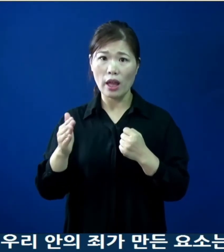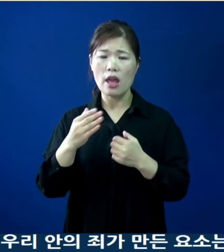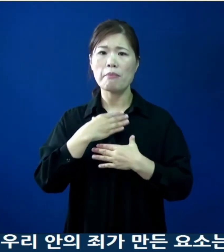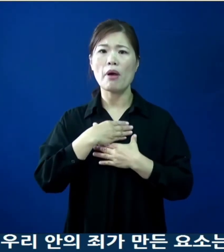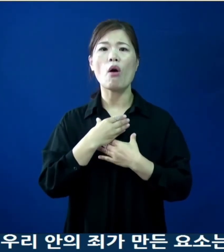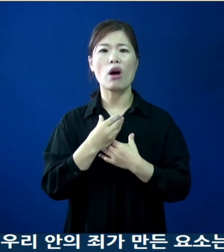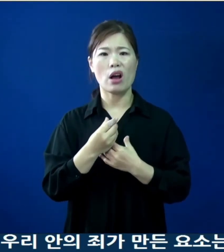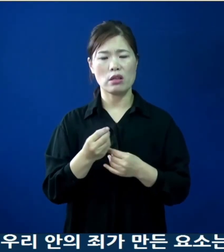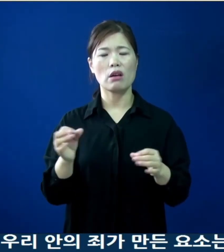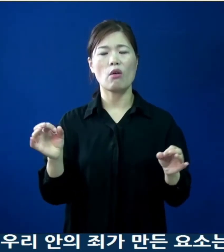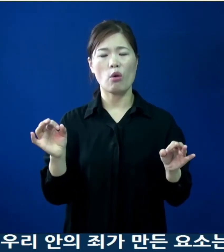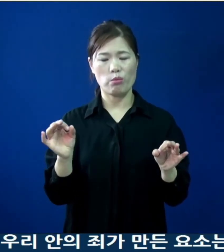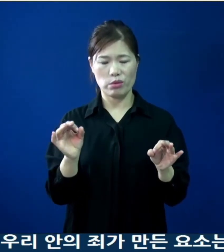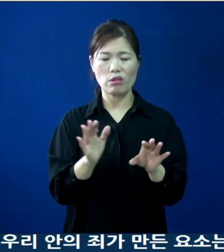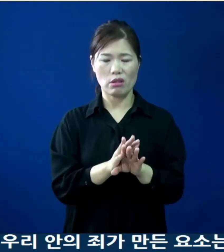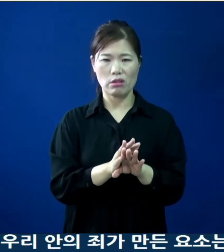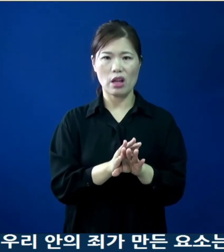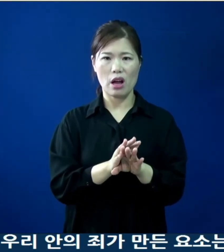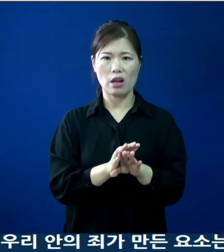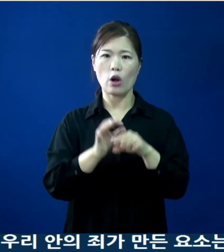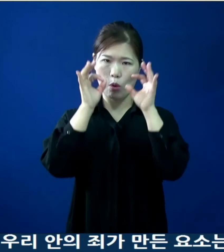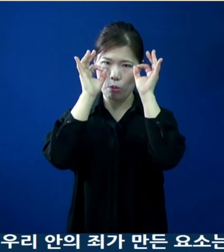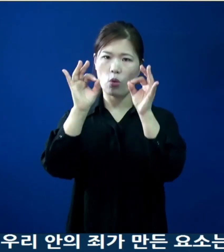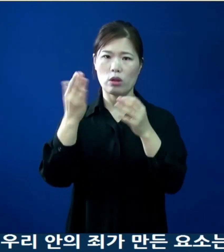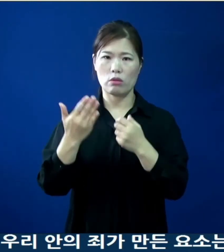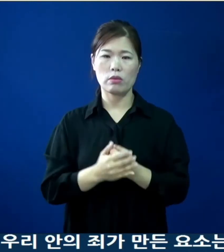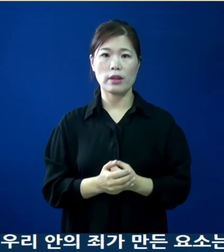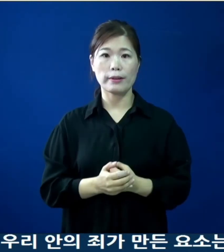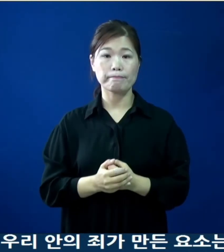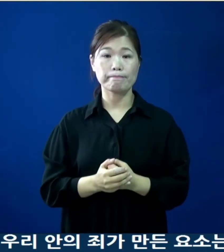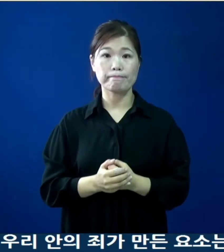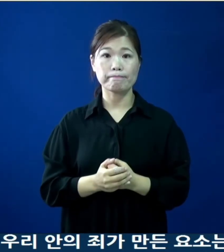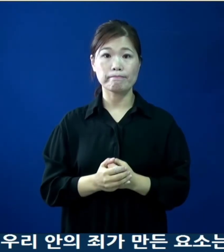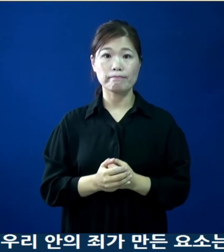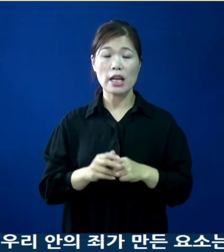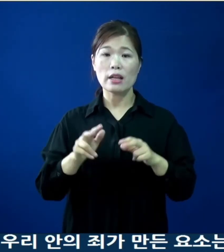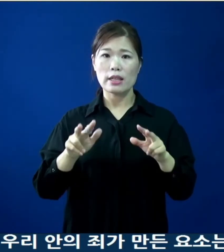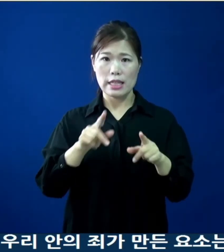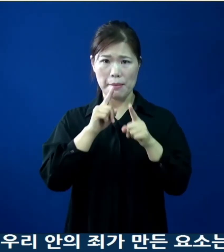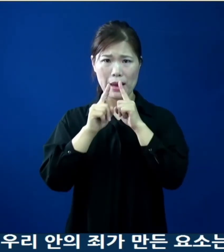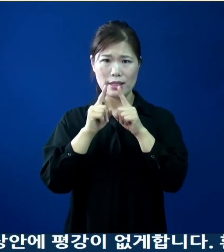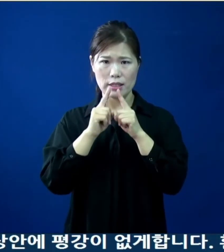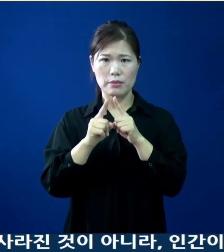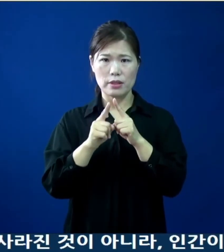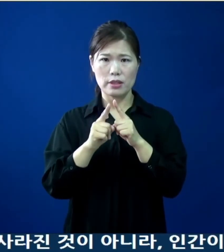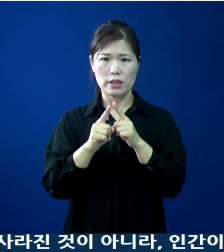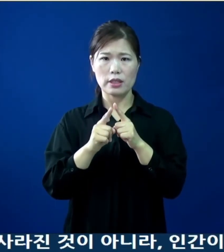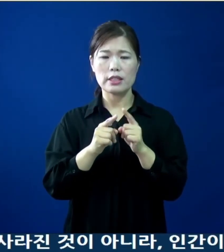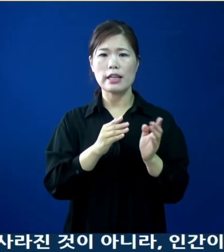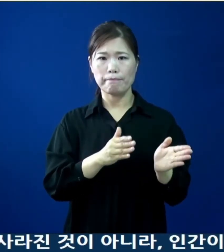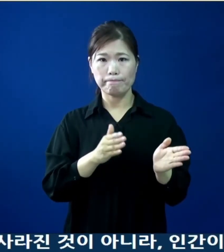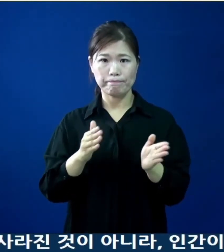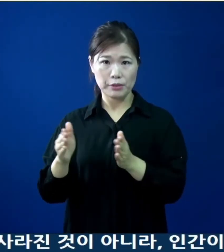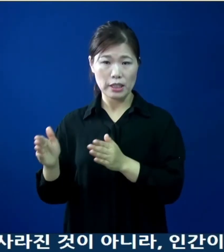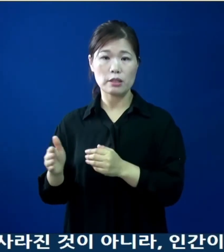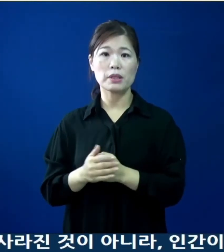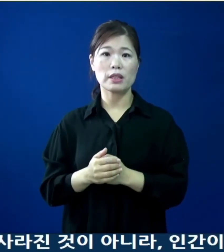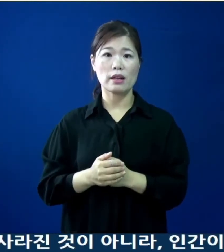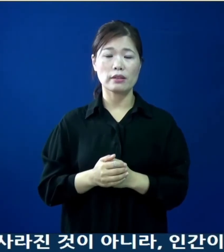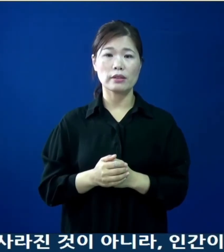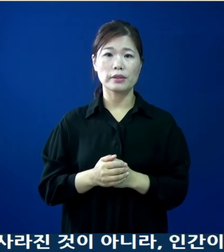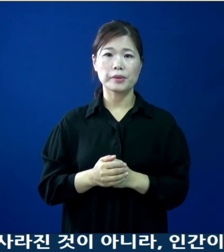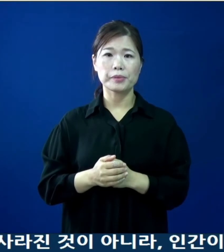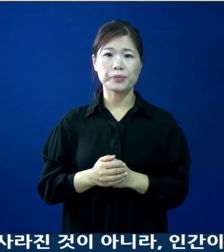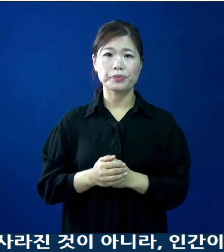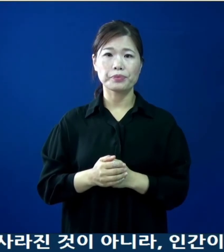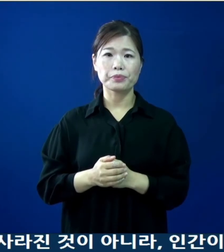없어졌다, 이렇게 볼 수 있는 겁니다. 이제 말씀을 정돈해 나갑니다. 사랑하는 여러분,